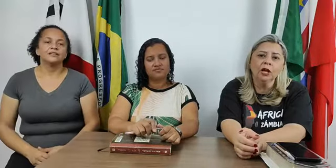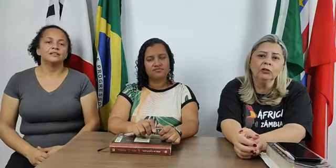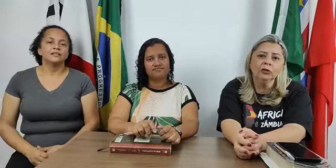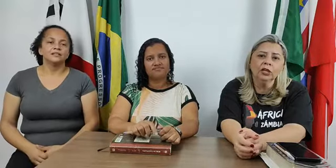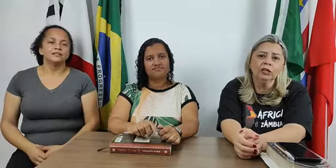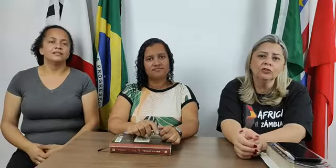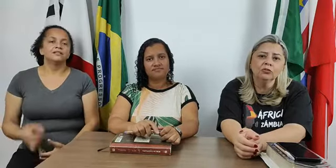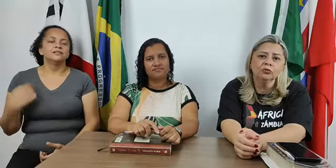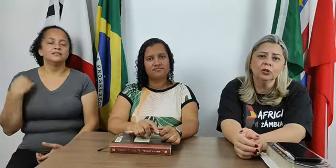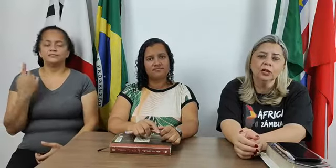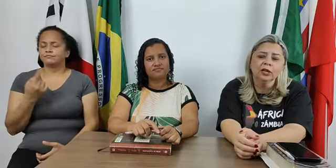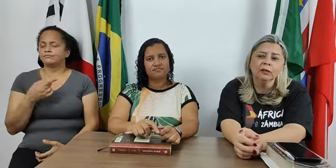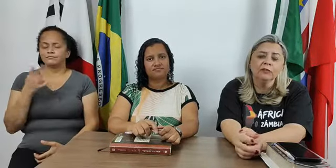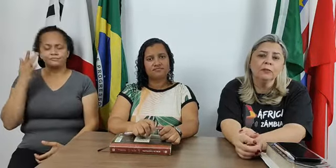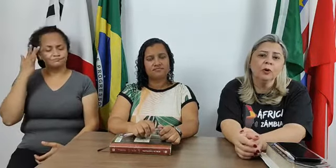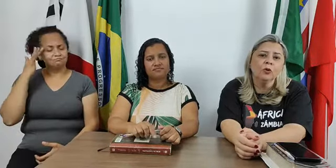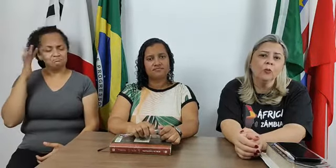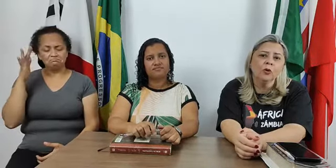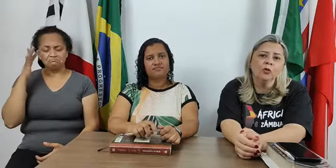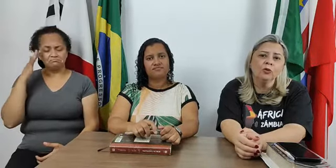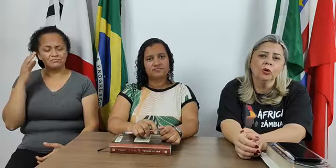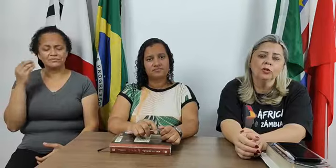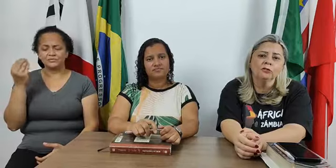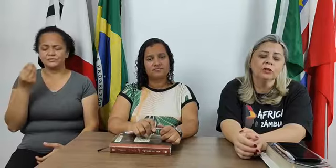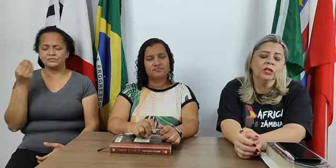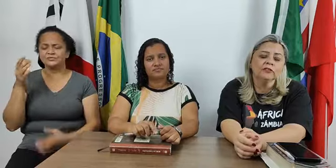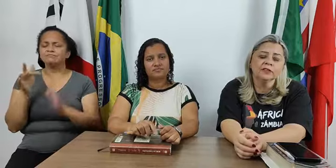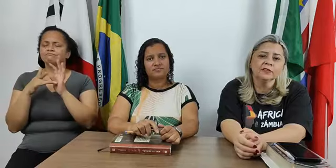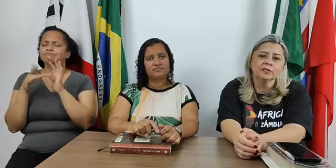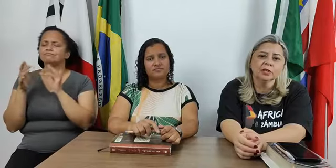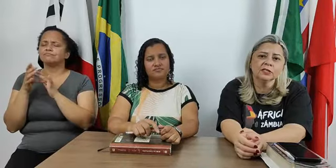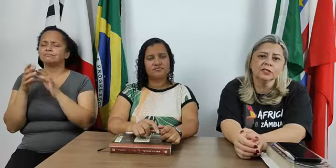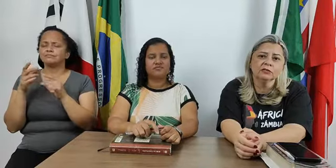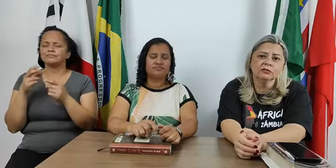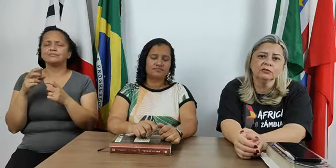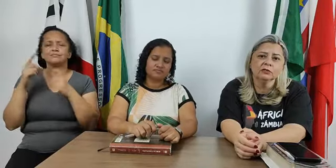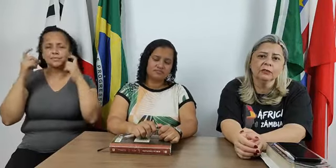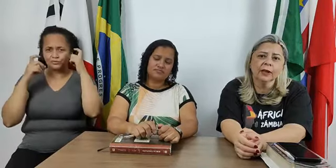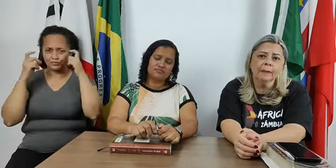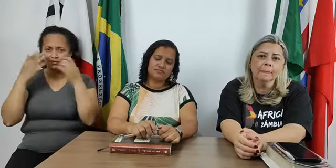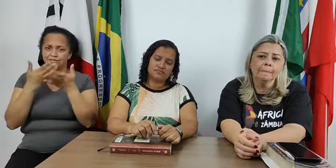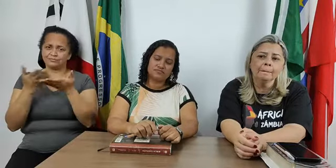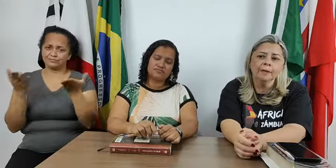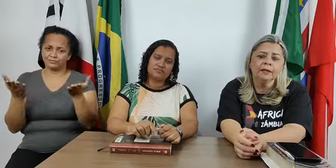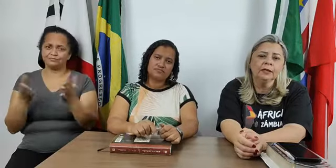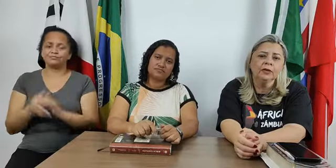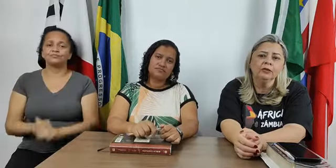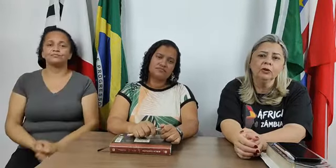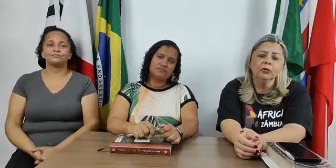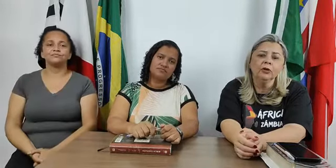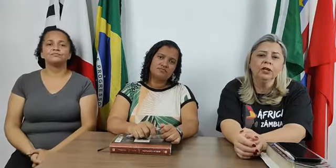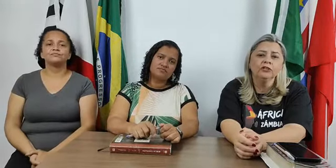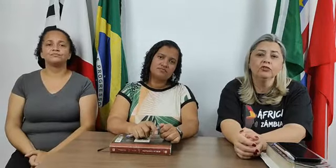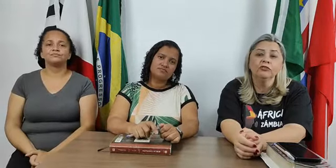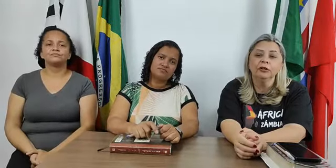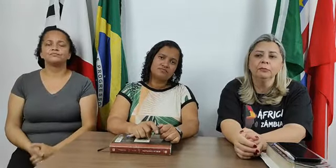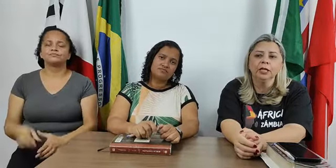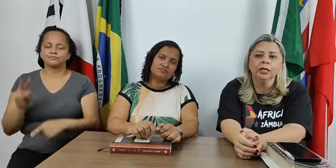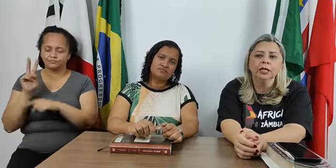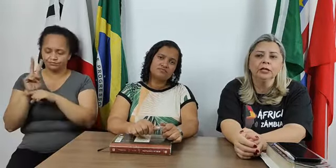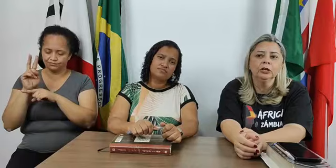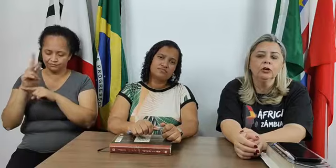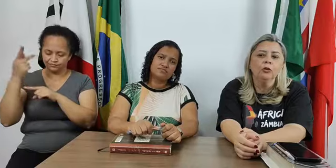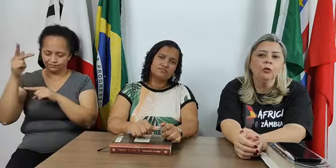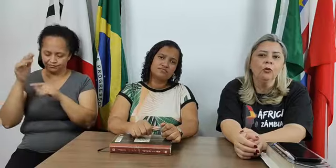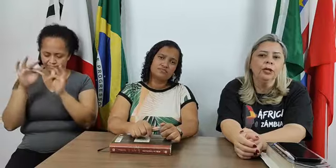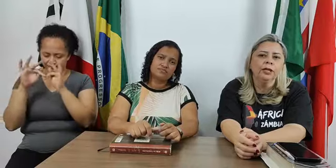o quanto Cristo se preocupou com nós quando Ele fez essa oração, né? Então, cuida da sua